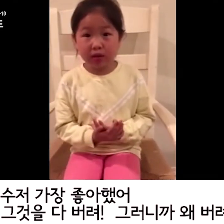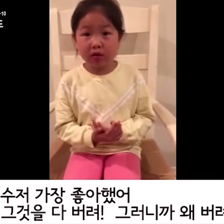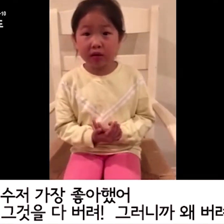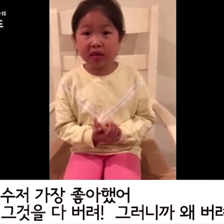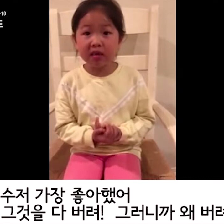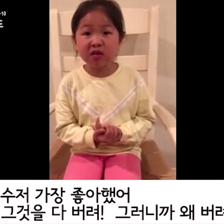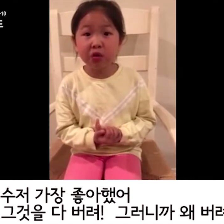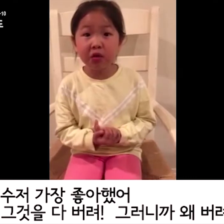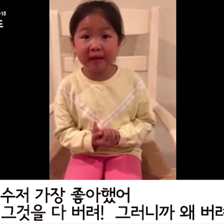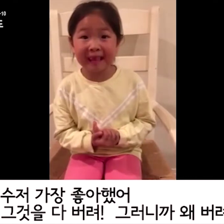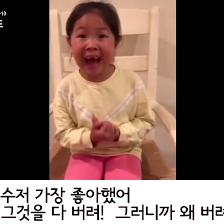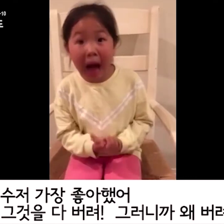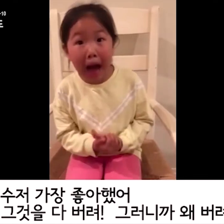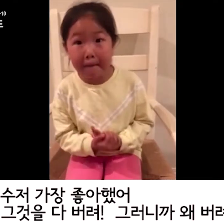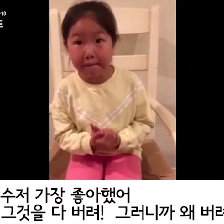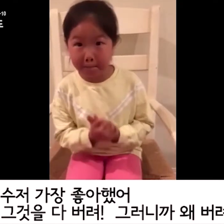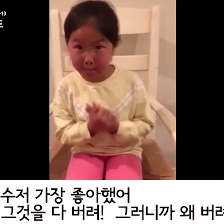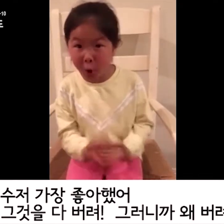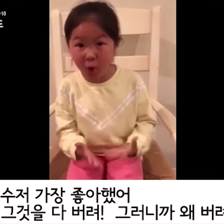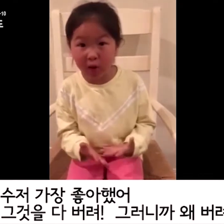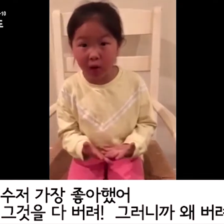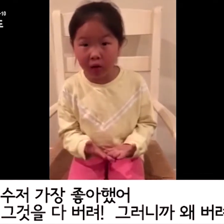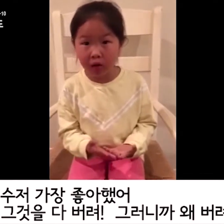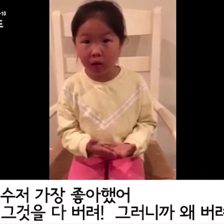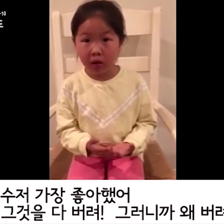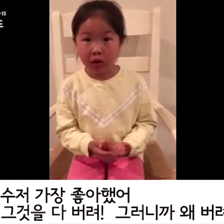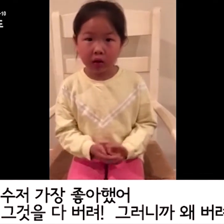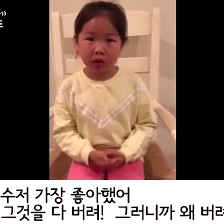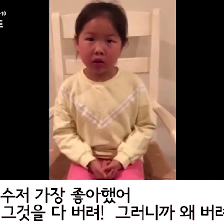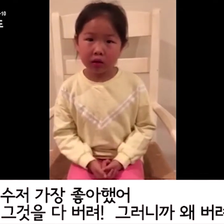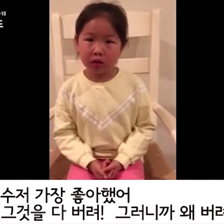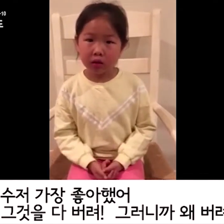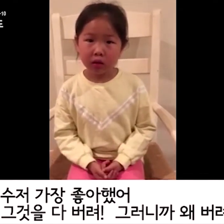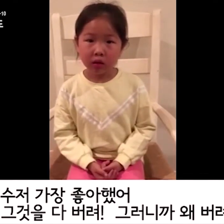가장 좋아했어. 근데 그거를 다 버려.